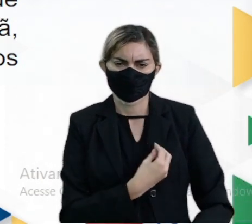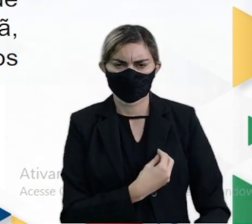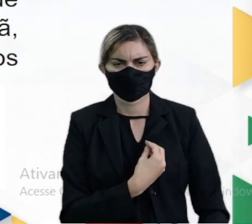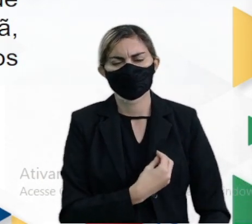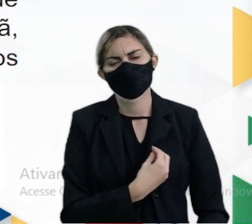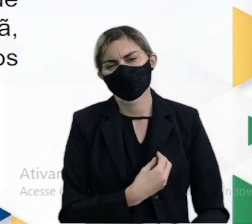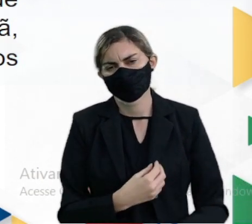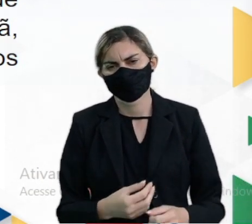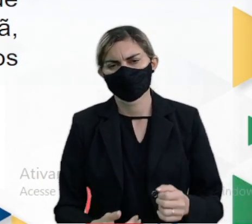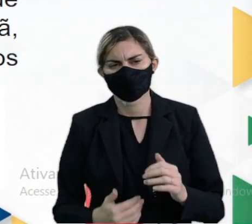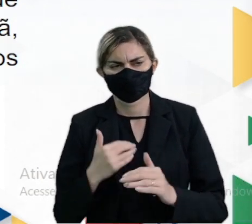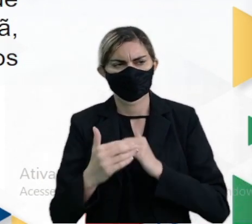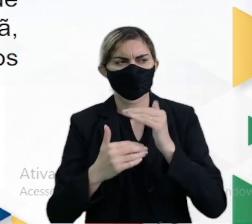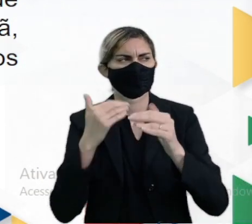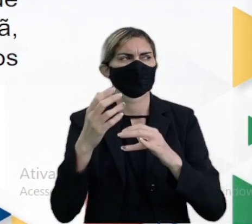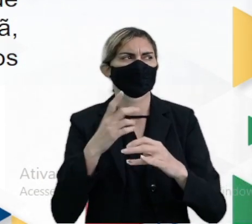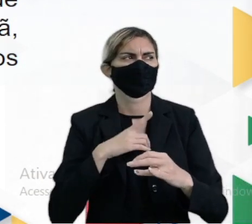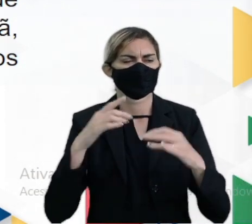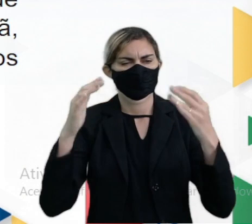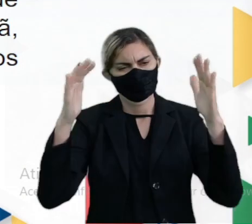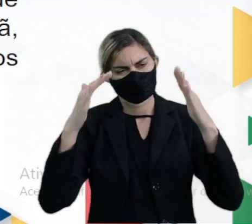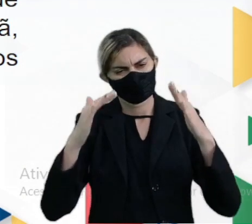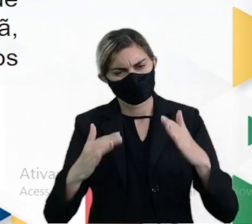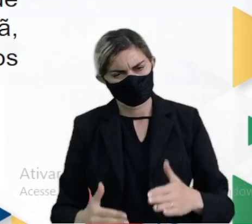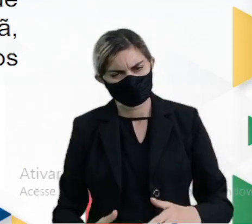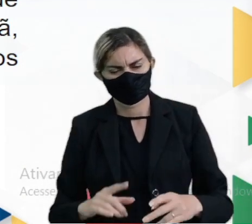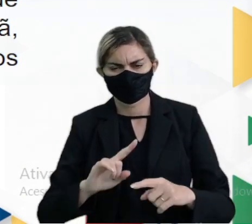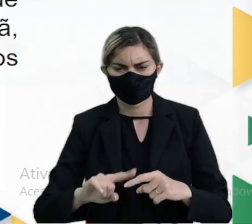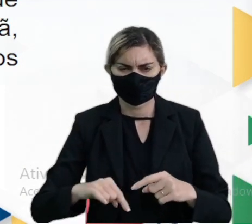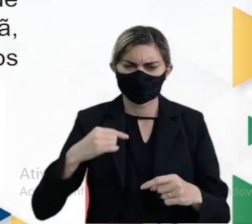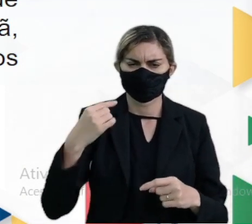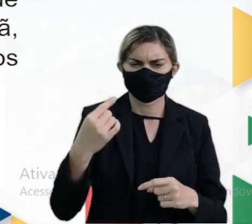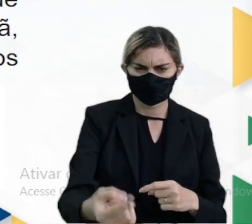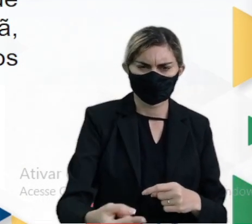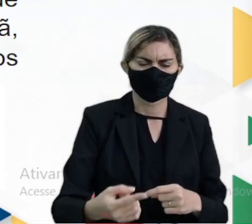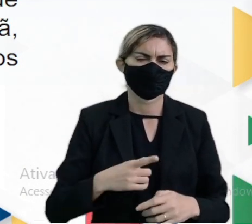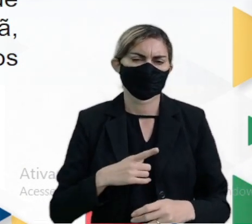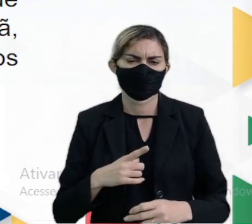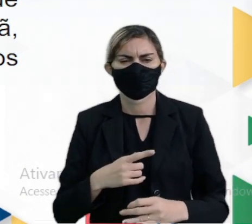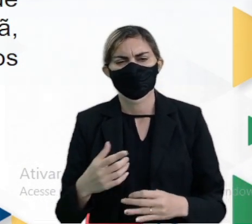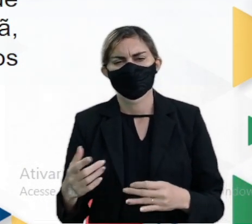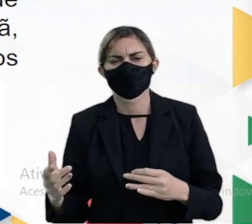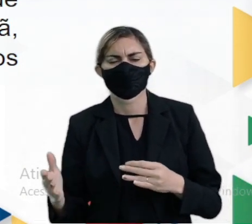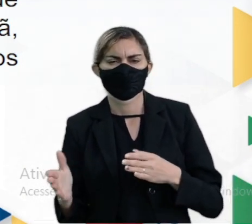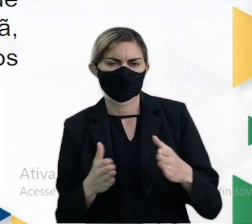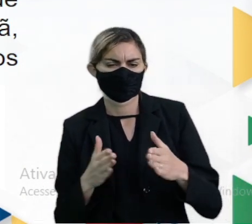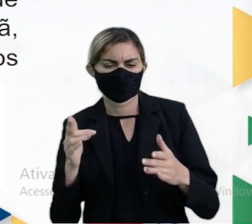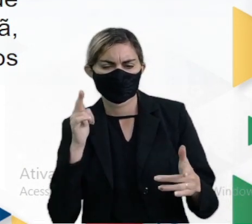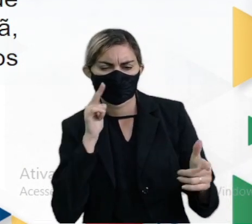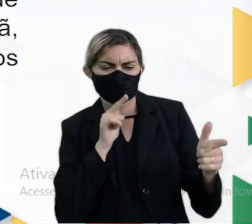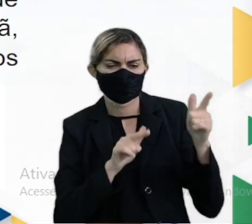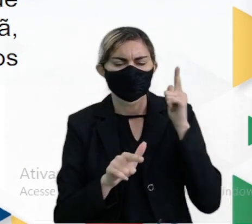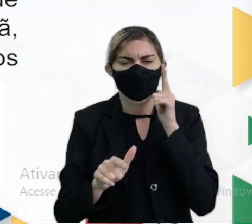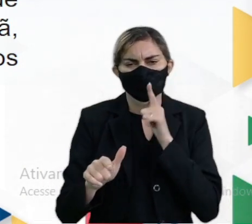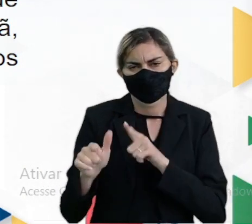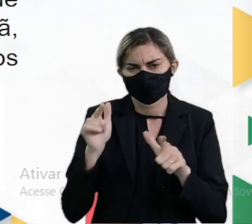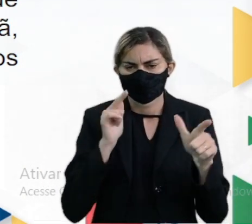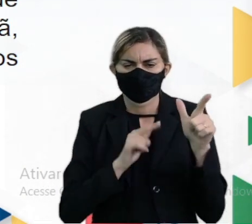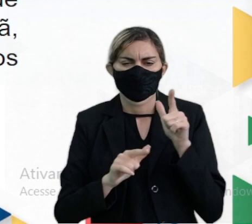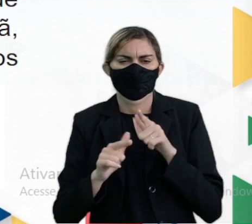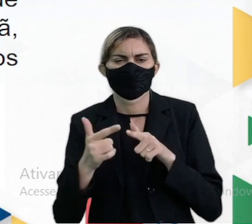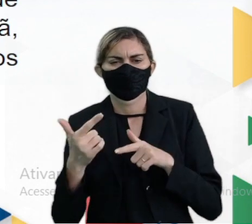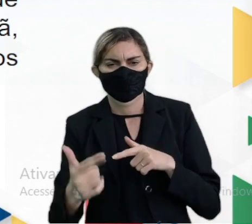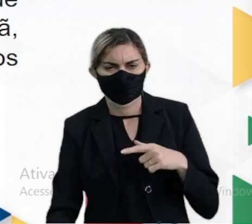teve uma ascensão, teve uma certa queda, né, e depois é que ela vem na Idade Contemporânea ganhar espaço de novo.